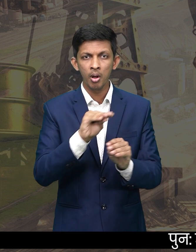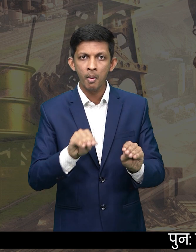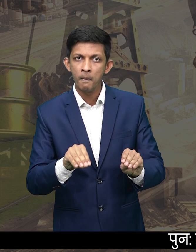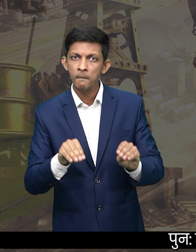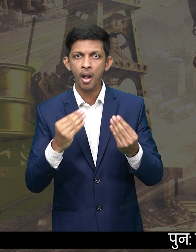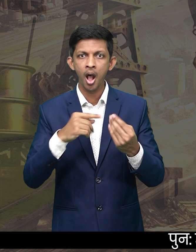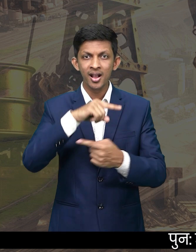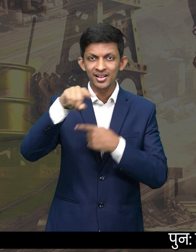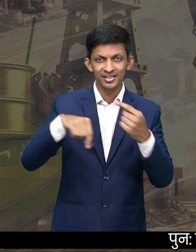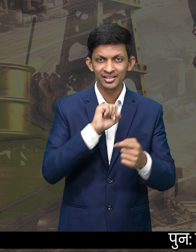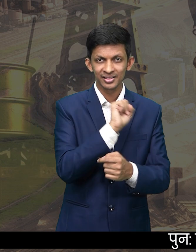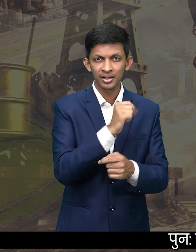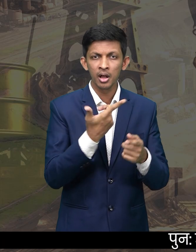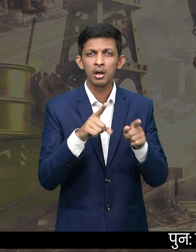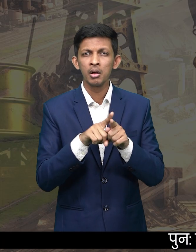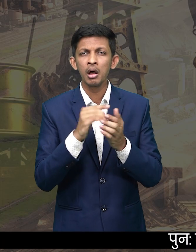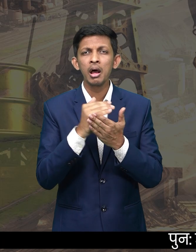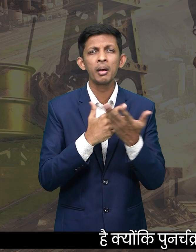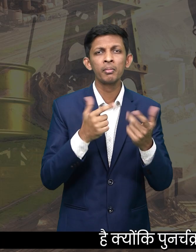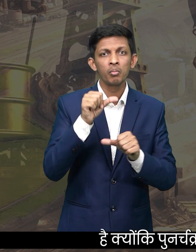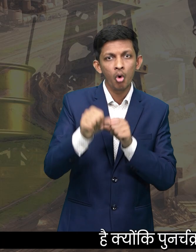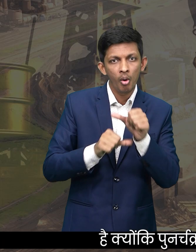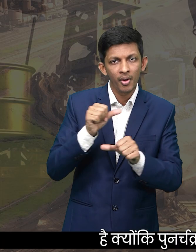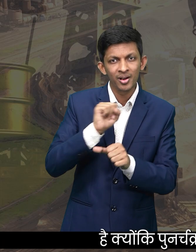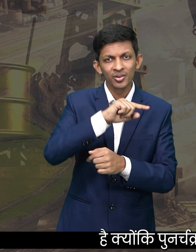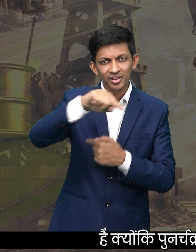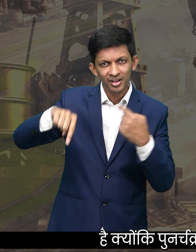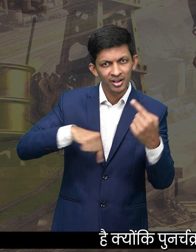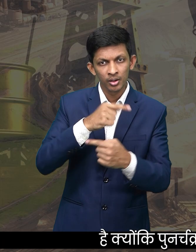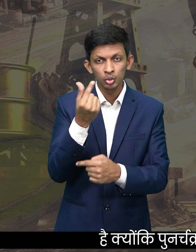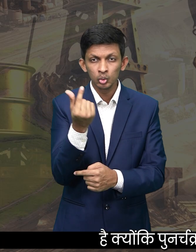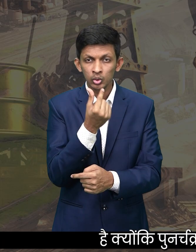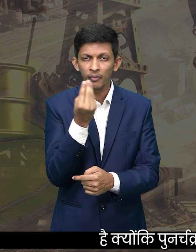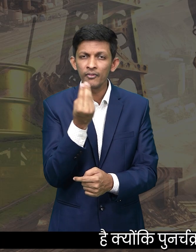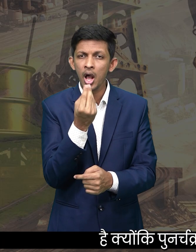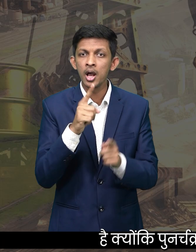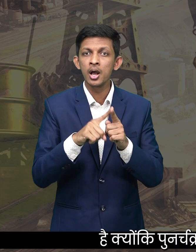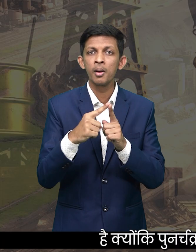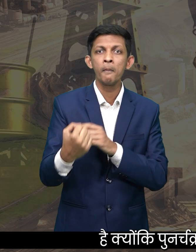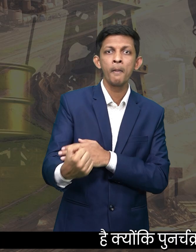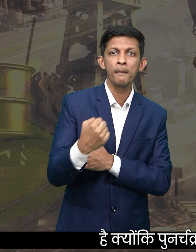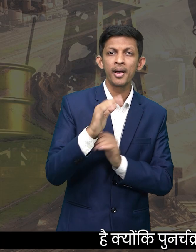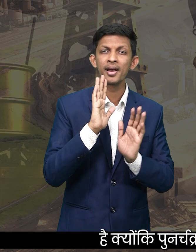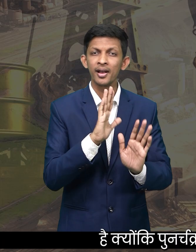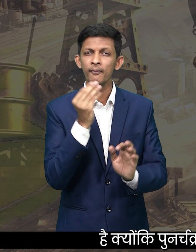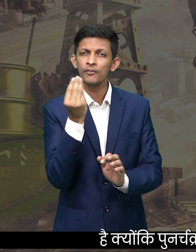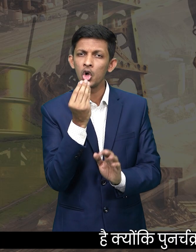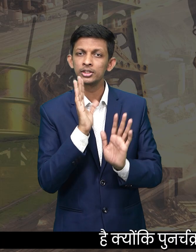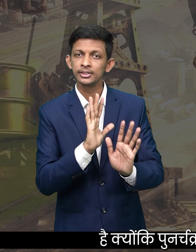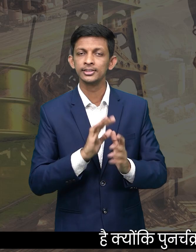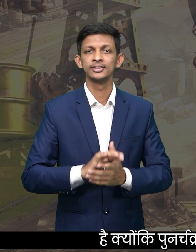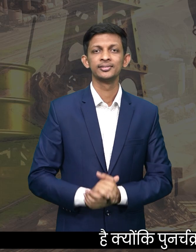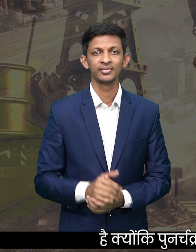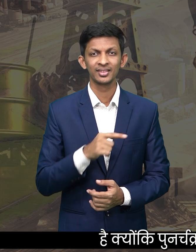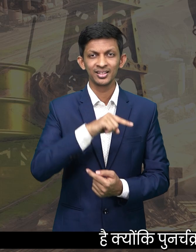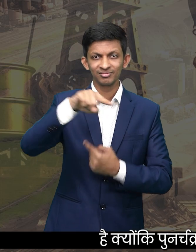उपयोग, यह पुनर्चक्रण से भी बेहतर है क्योंकि पुनर्चक्रण की प्रक्रिया कुछ ऊर्जा का उपयोग करती